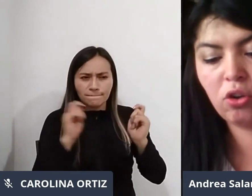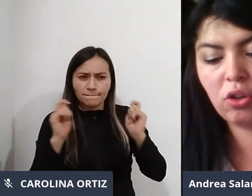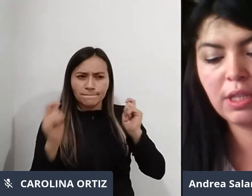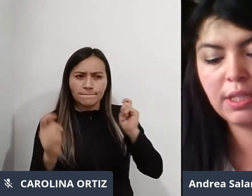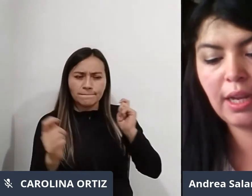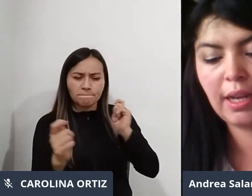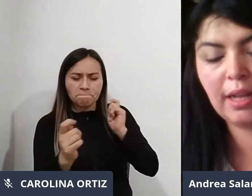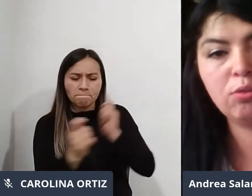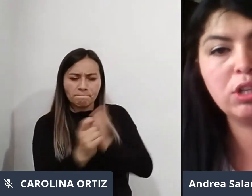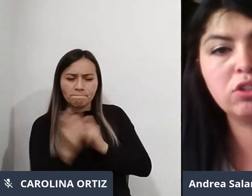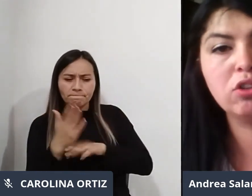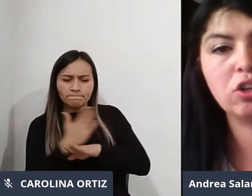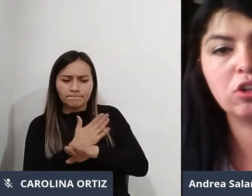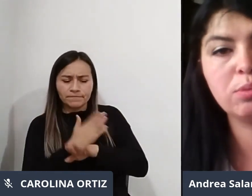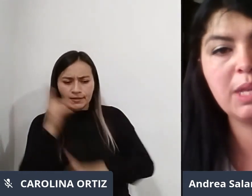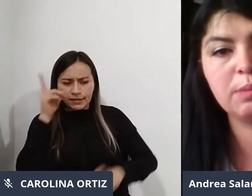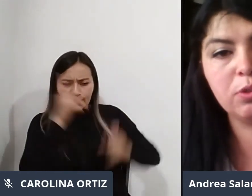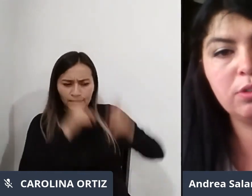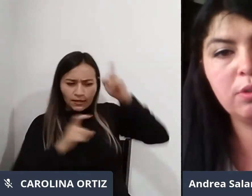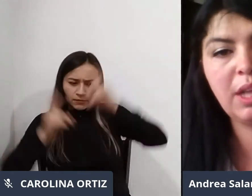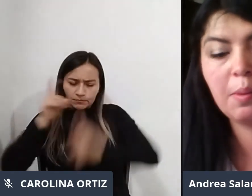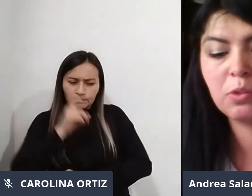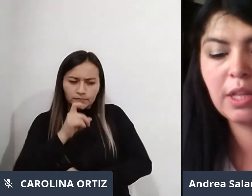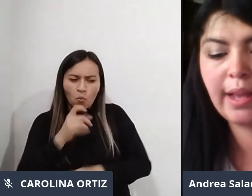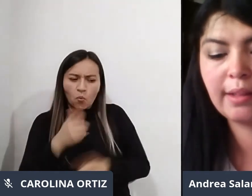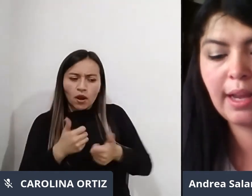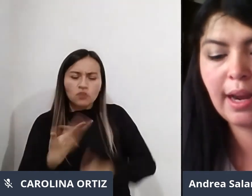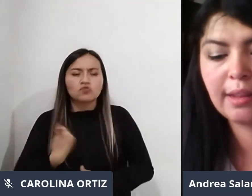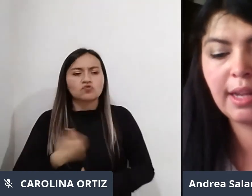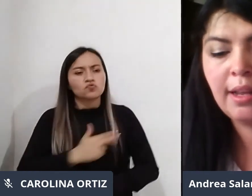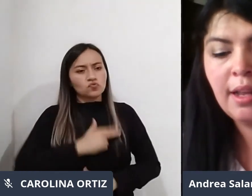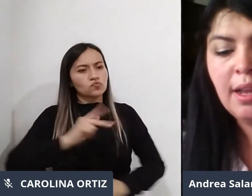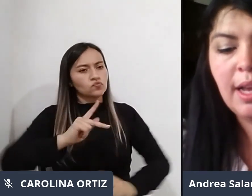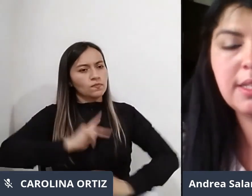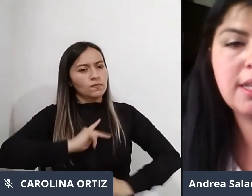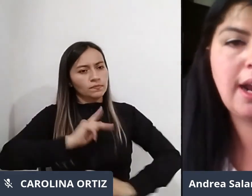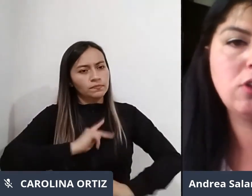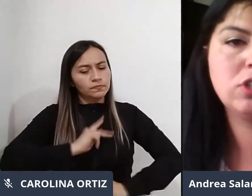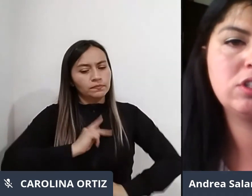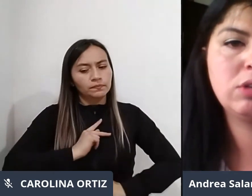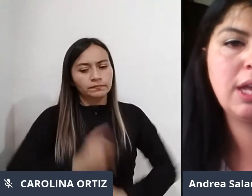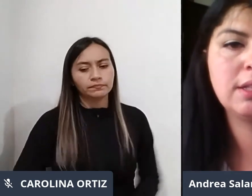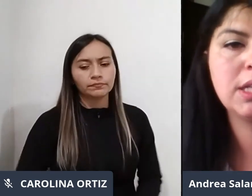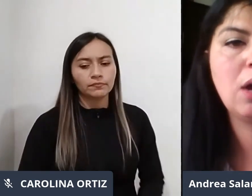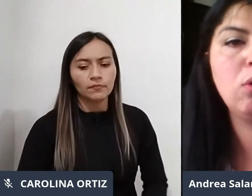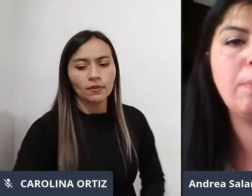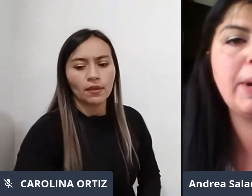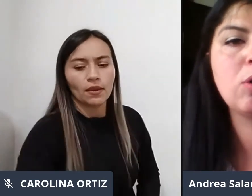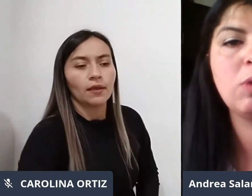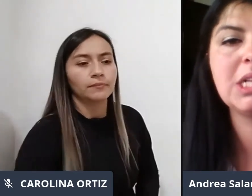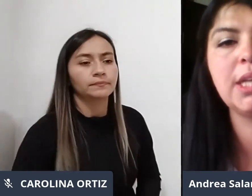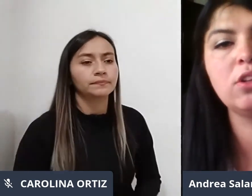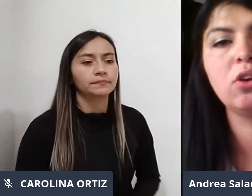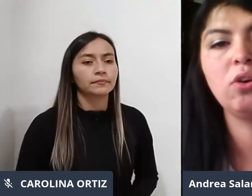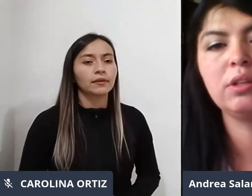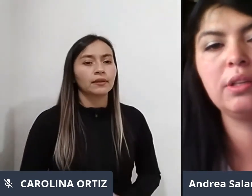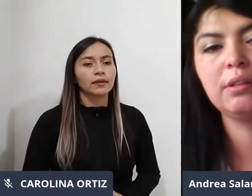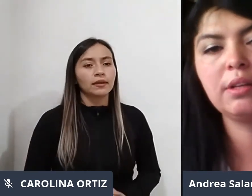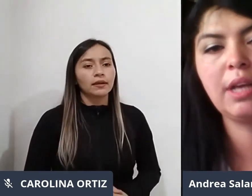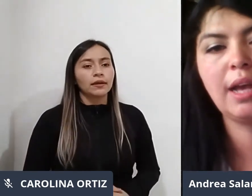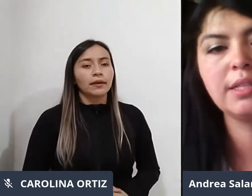sobre todo desde nosotros mismos. Debemos dejar de enseñar a los estudiantes a Europa como el